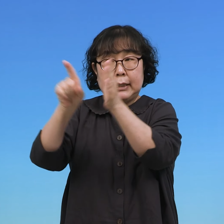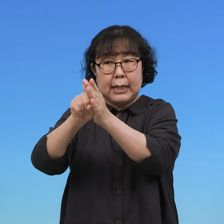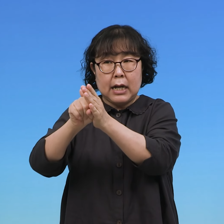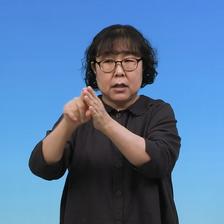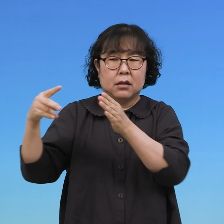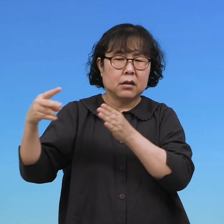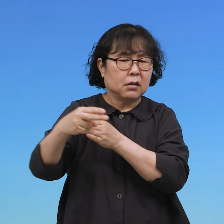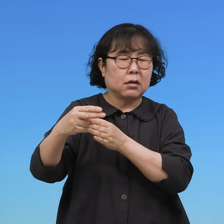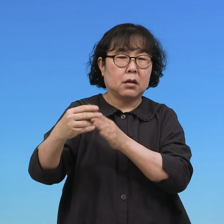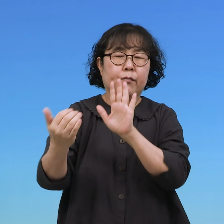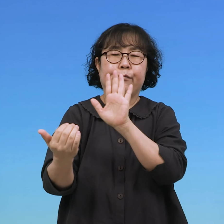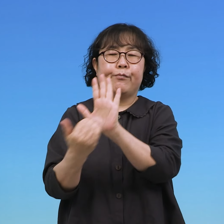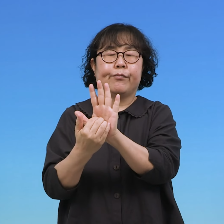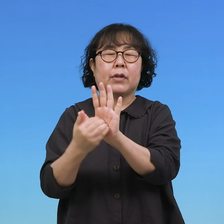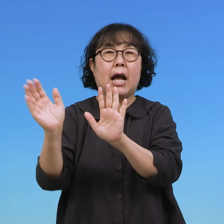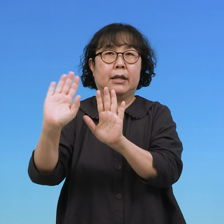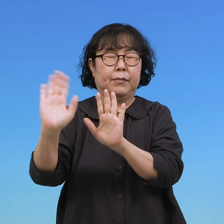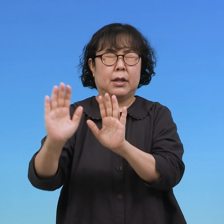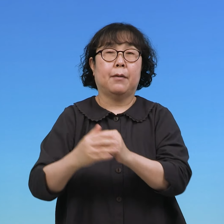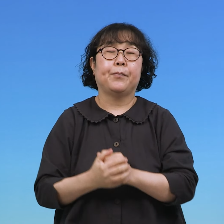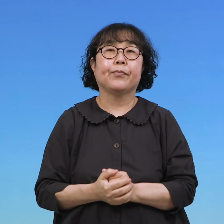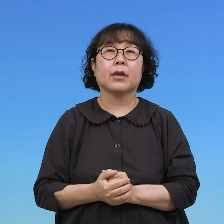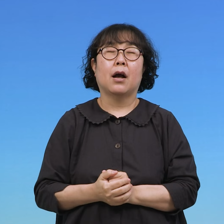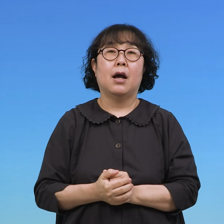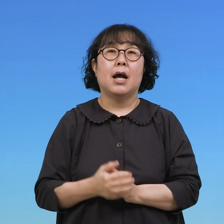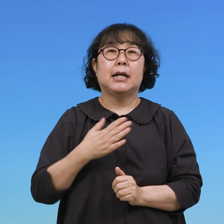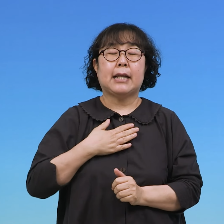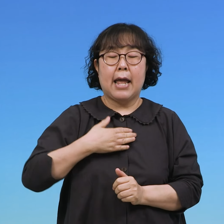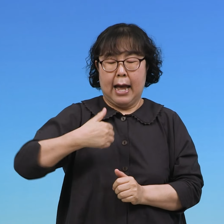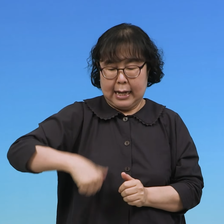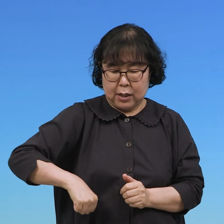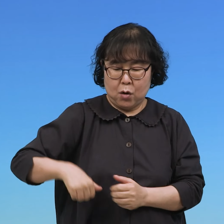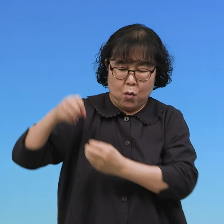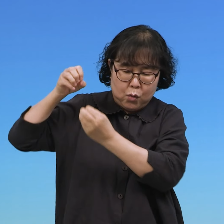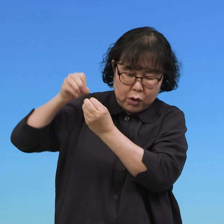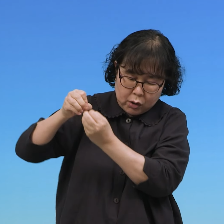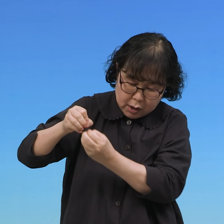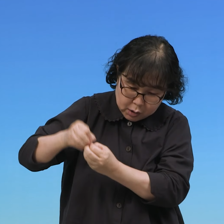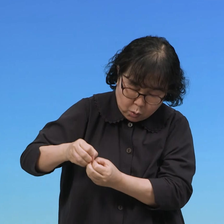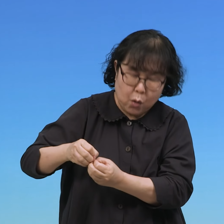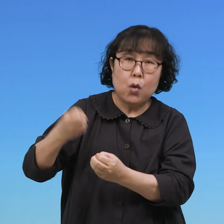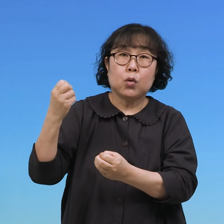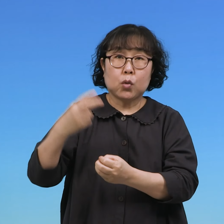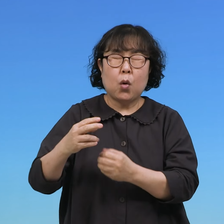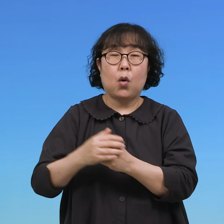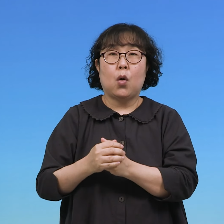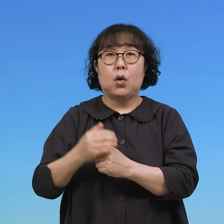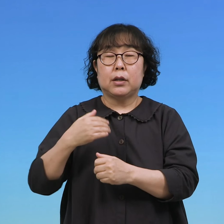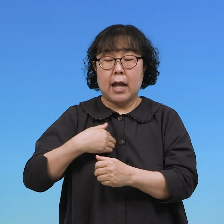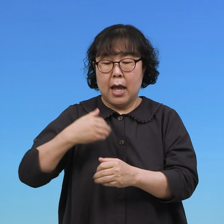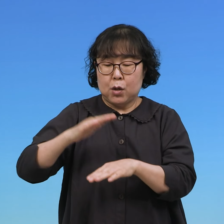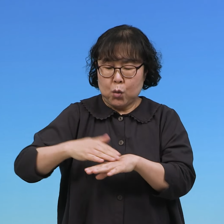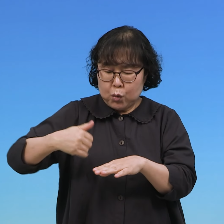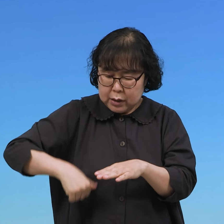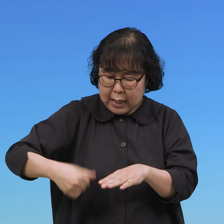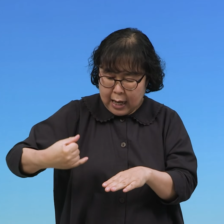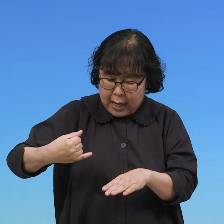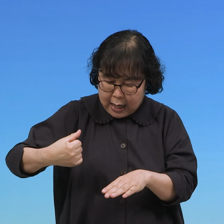단절이 아니라는 거예요. 내대로 끝나는 게 아니라는 겁니다. 내 아들대로, 내 아들의 아들대로 전수에서